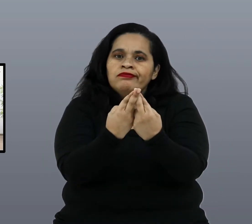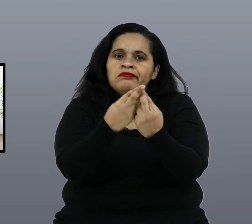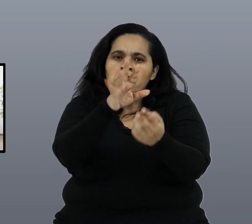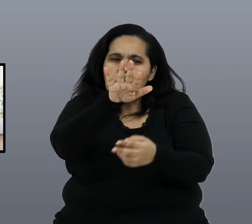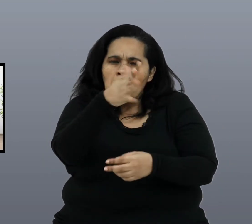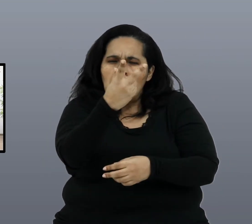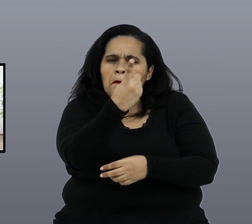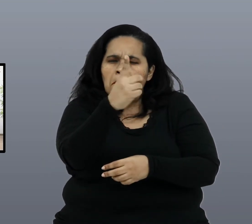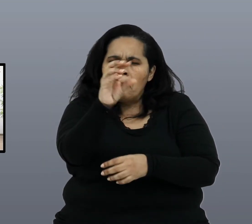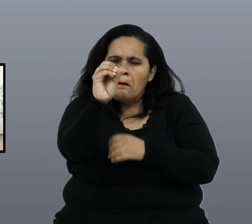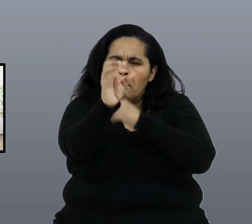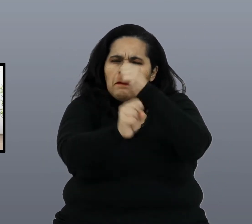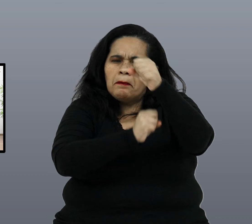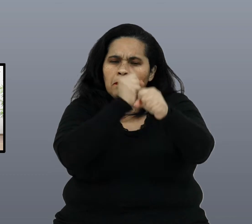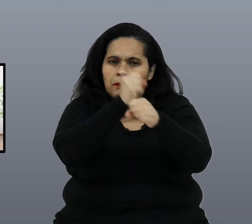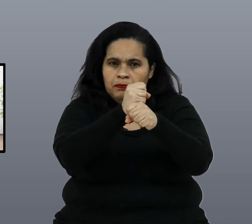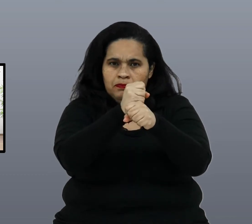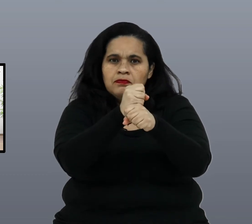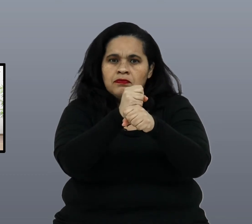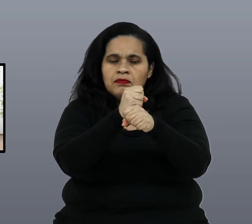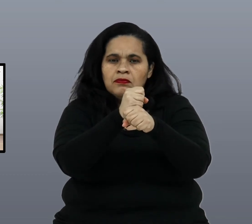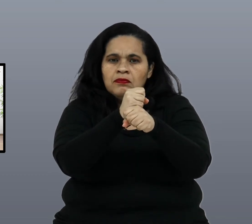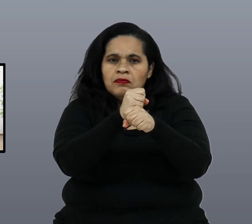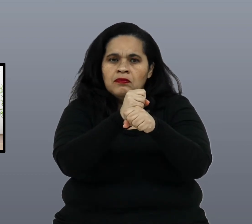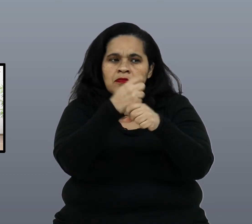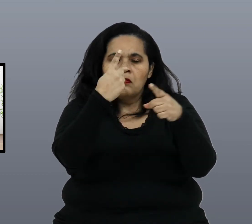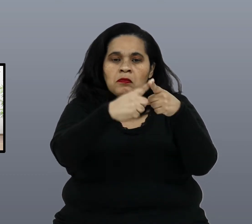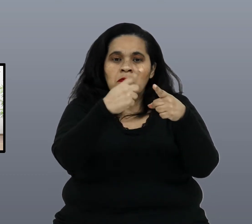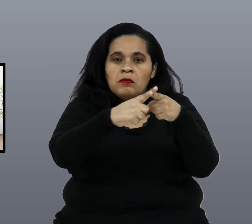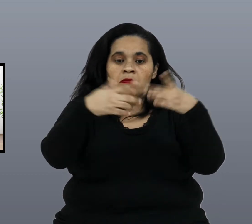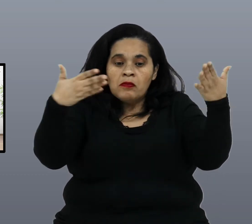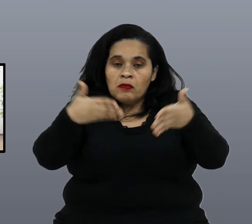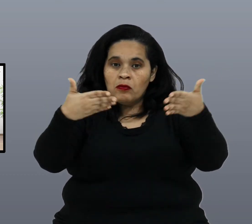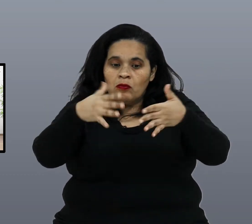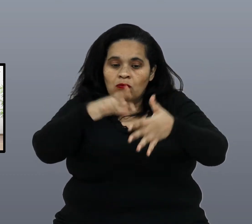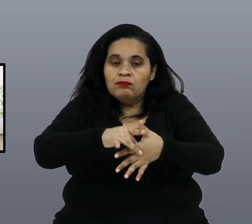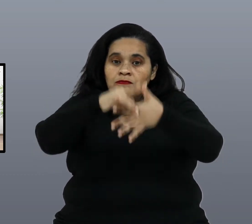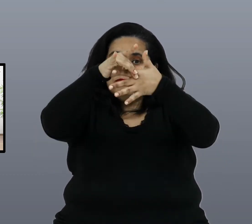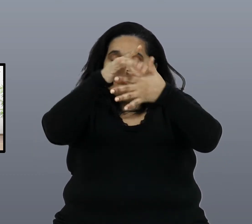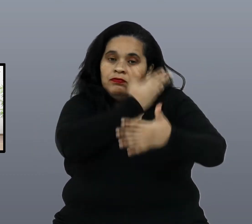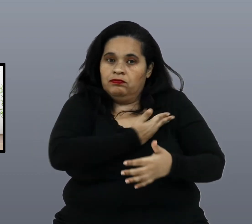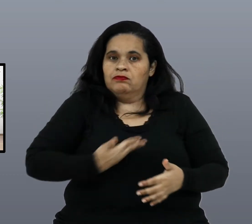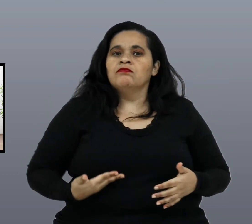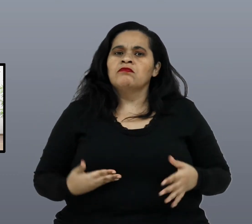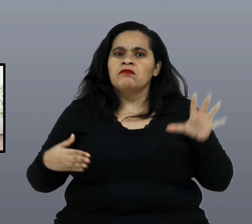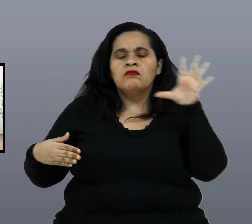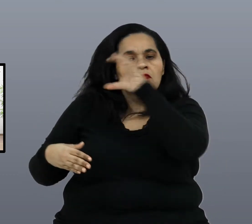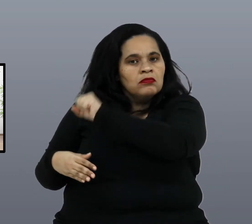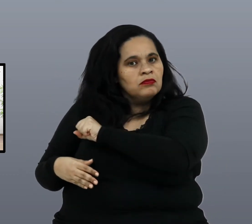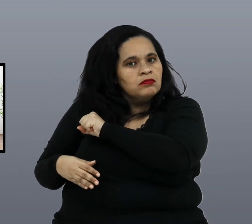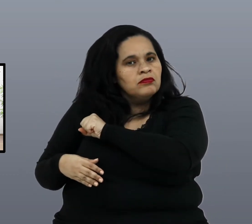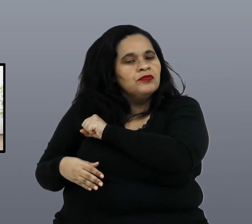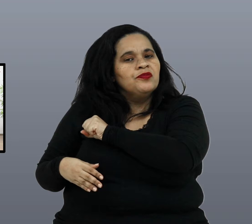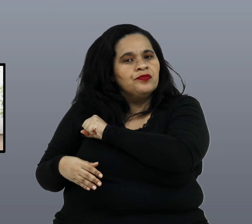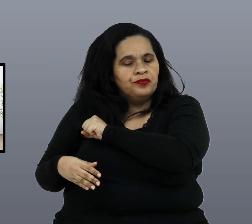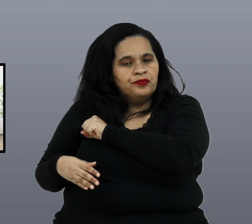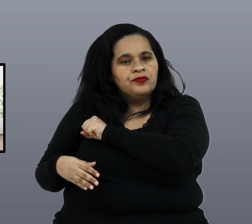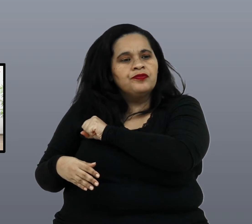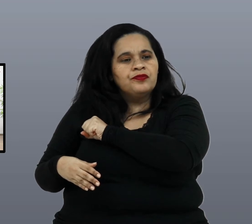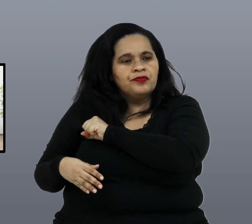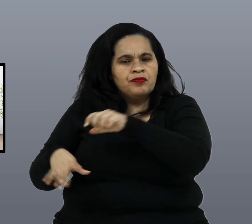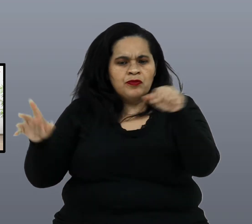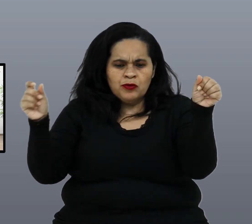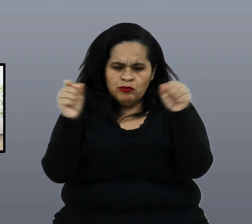anos. Quando ele derruba o Império Medo-Persa e assume, assim, rapidamente ele